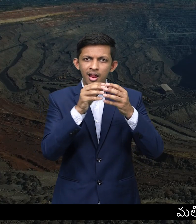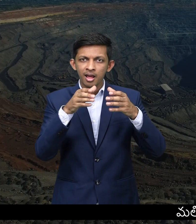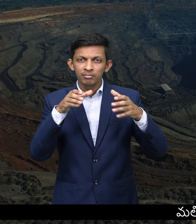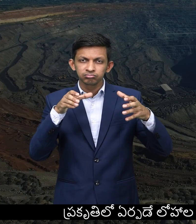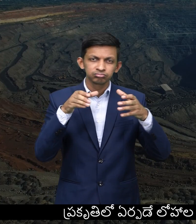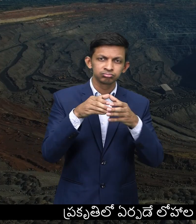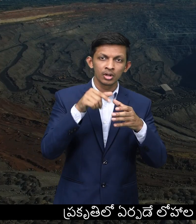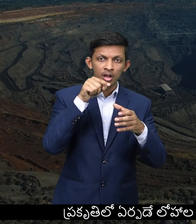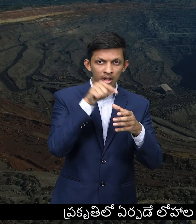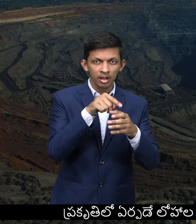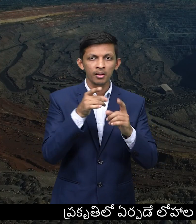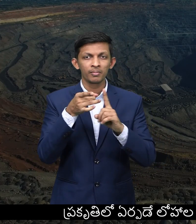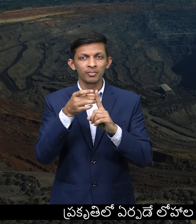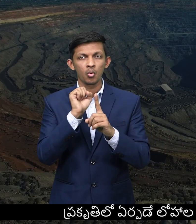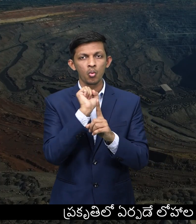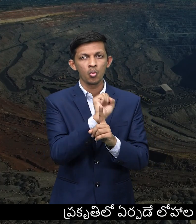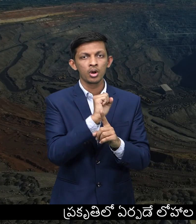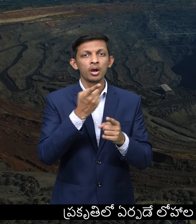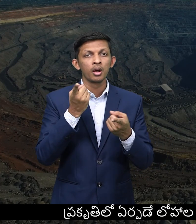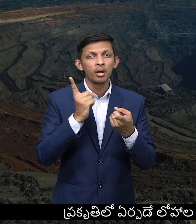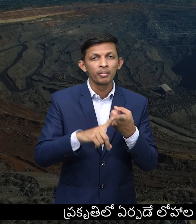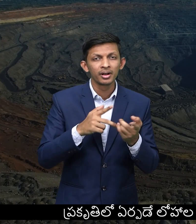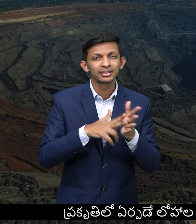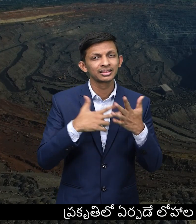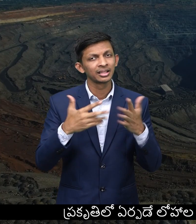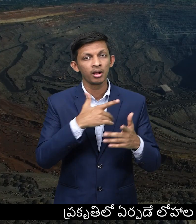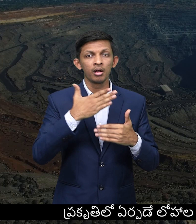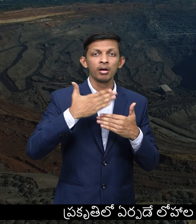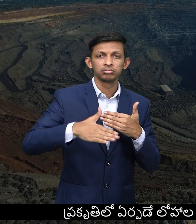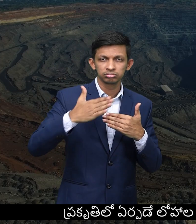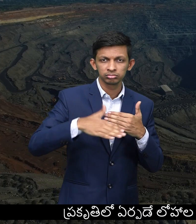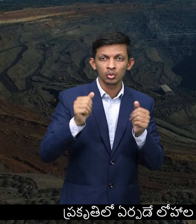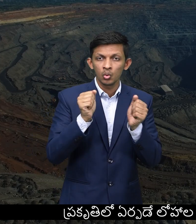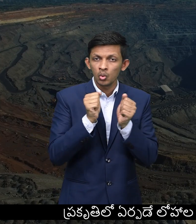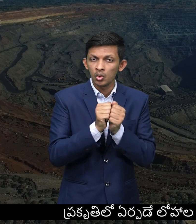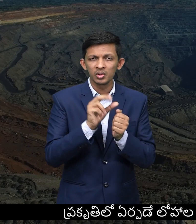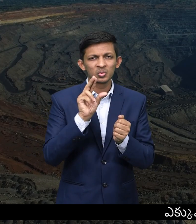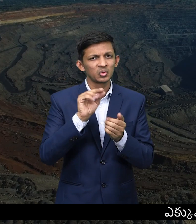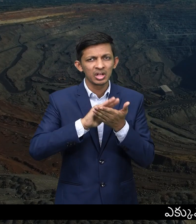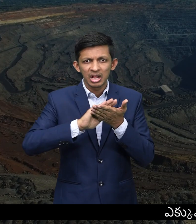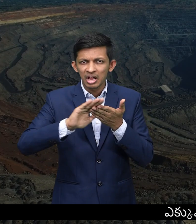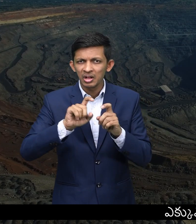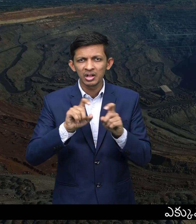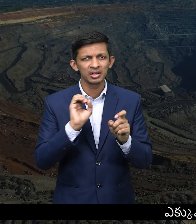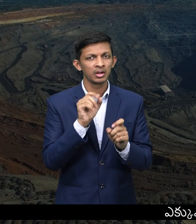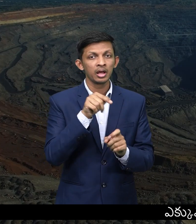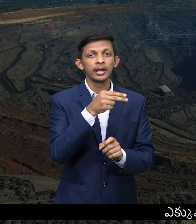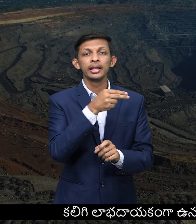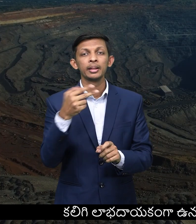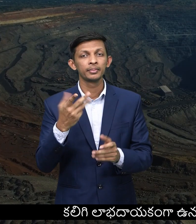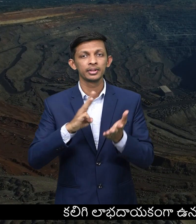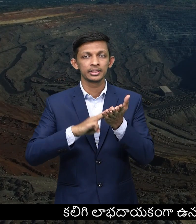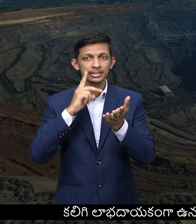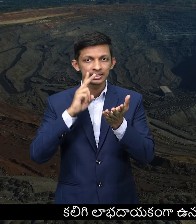పాటు ప్రకృతిలో ఏర్పడే లోహాల సమ్మేళనాలను ఖనిజాలు అంటారు. ఎక్కువ శాతం